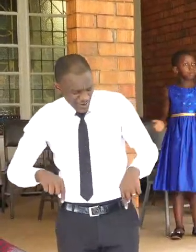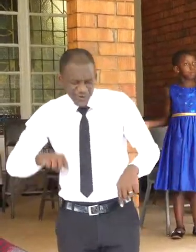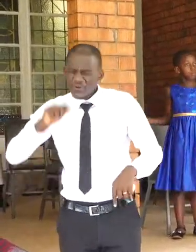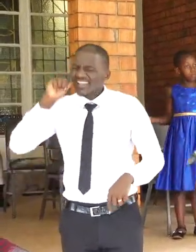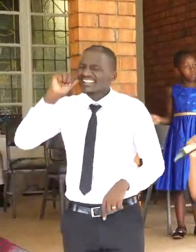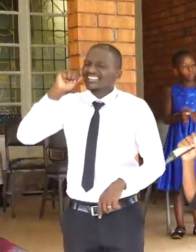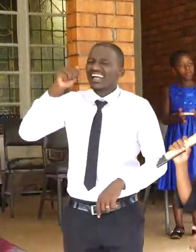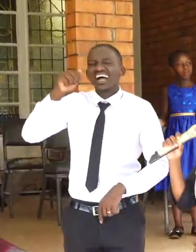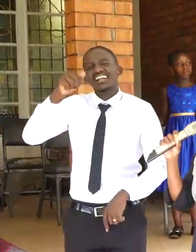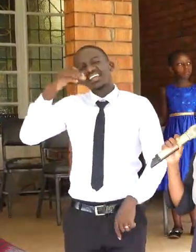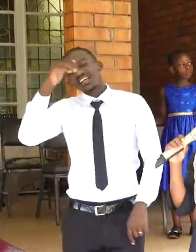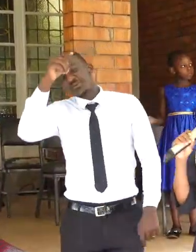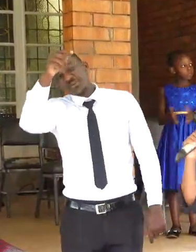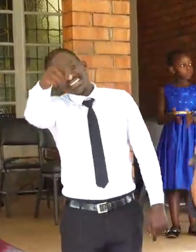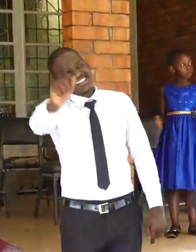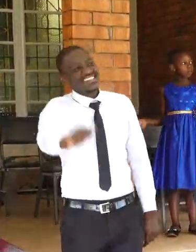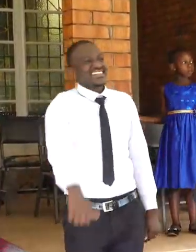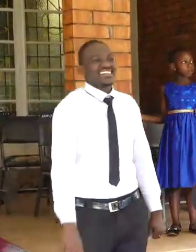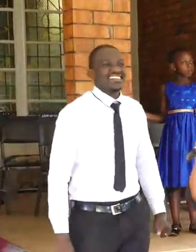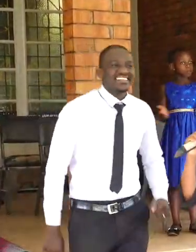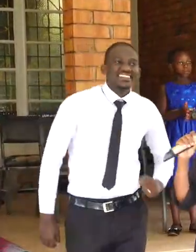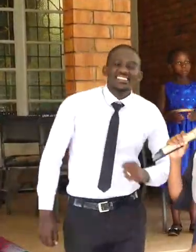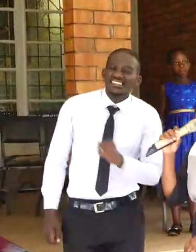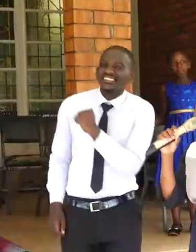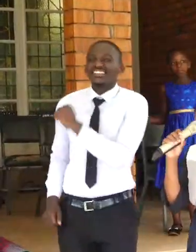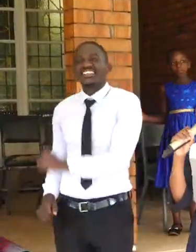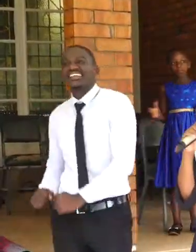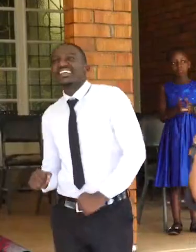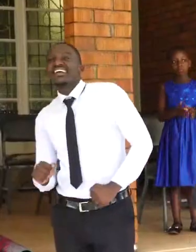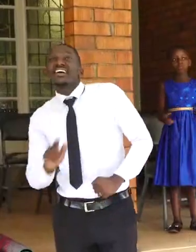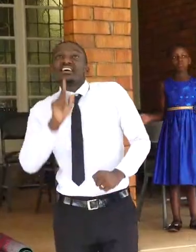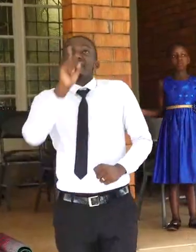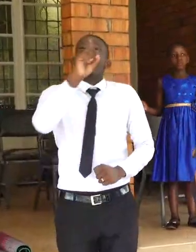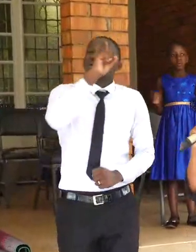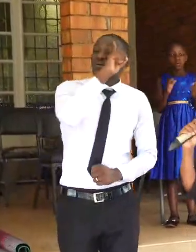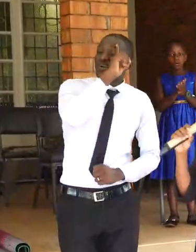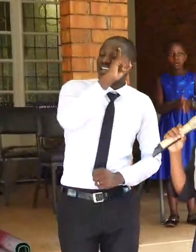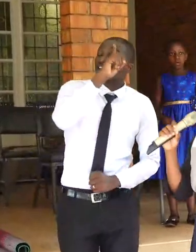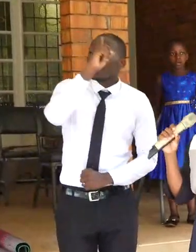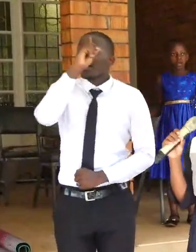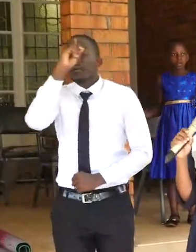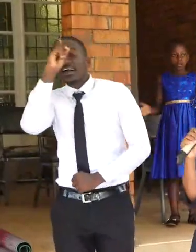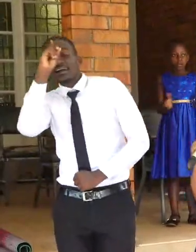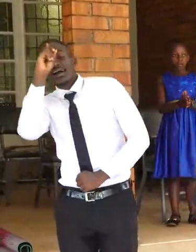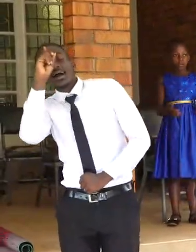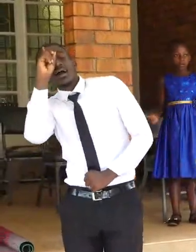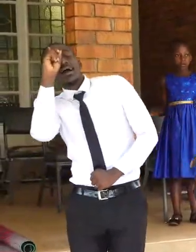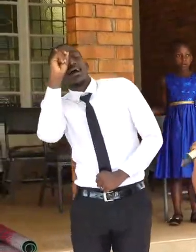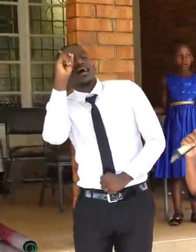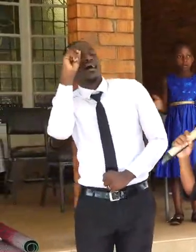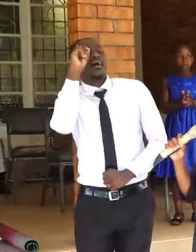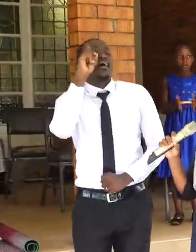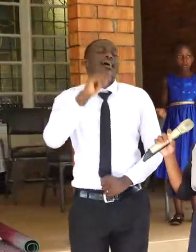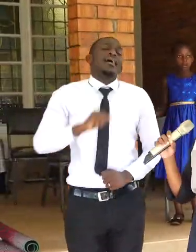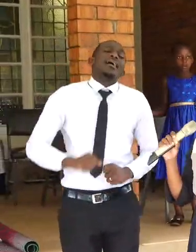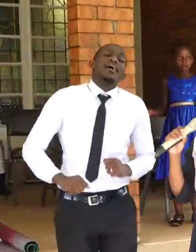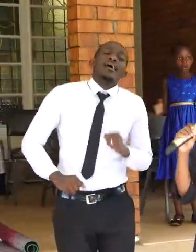lero enchaneruli yekwe kabaka, yekwe kabaka.